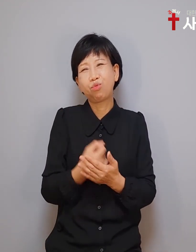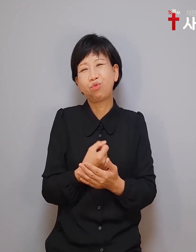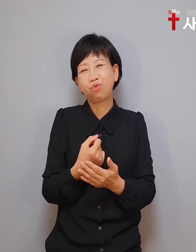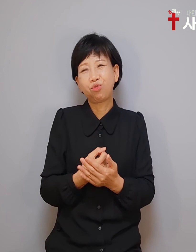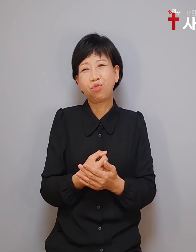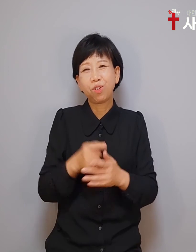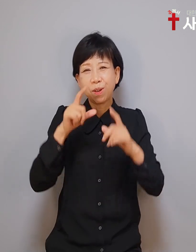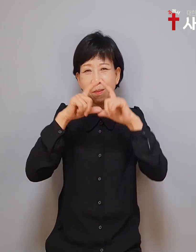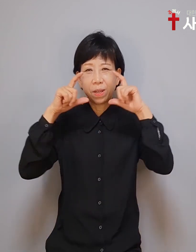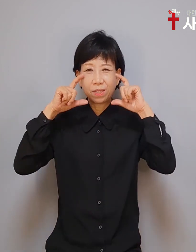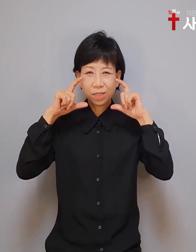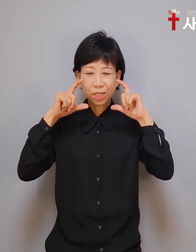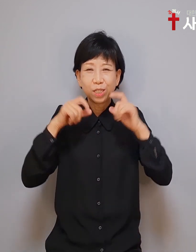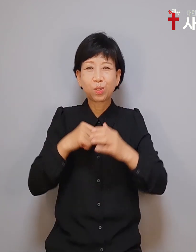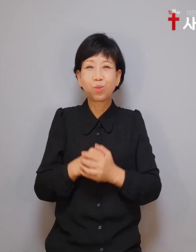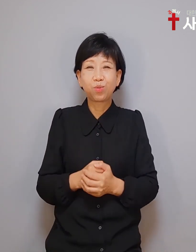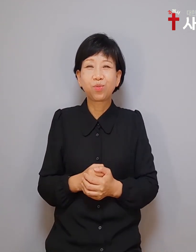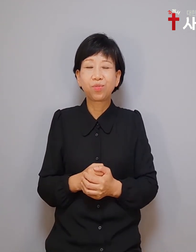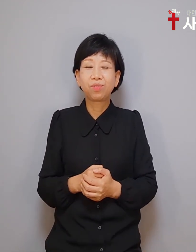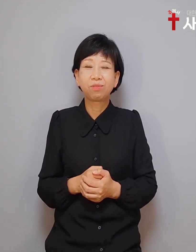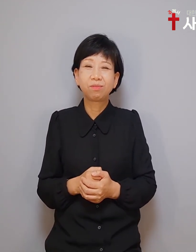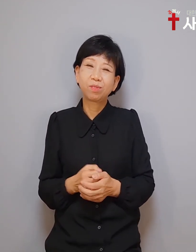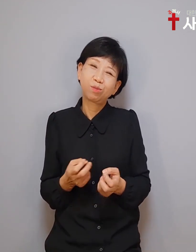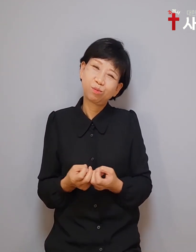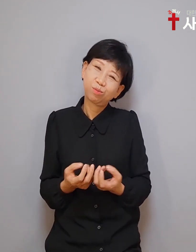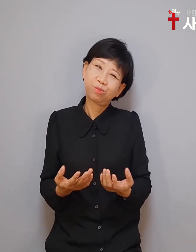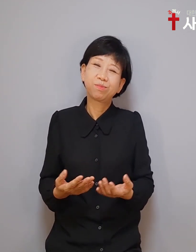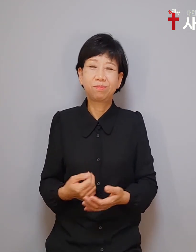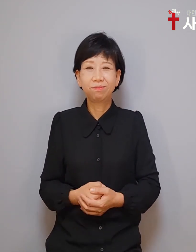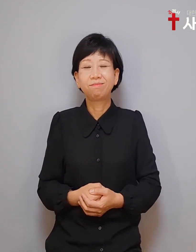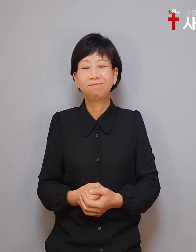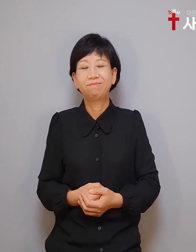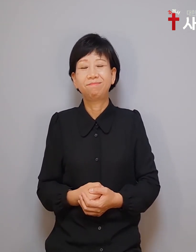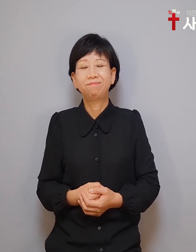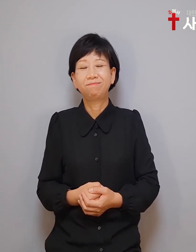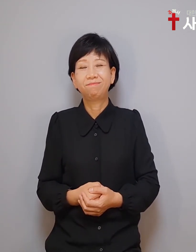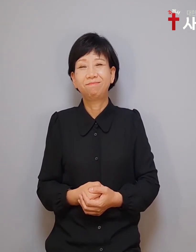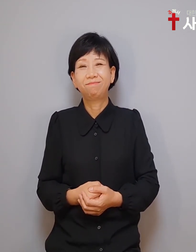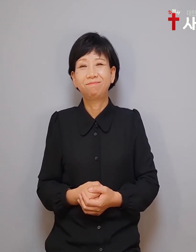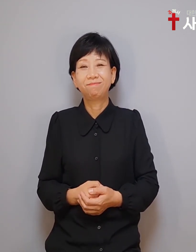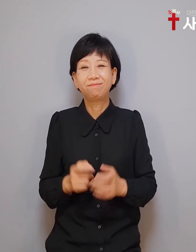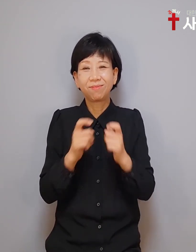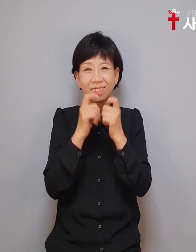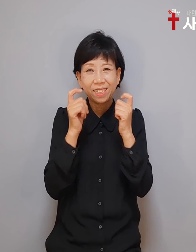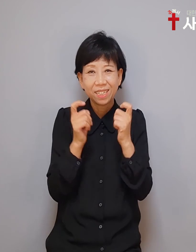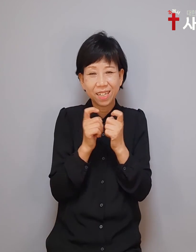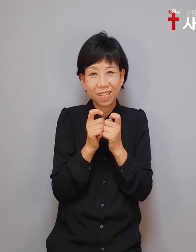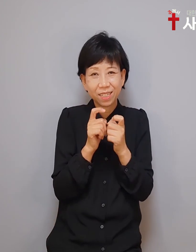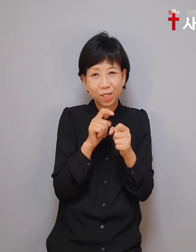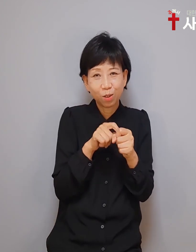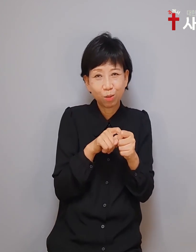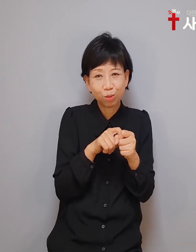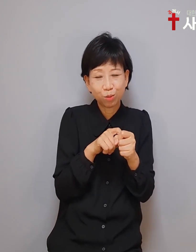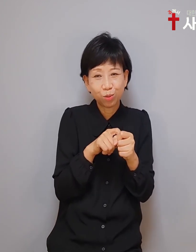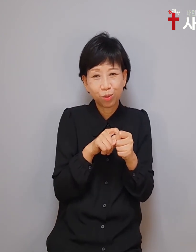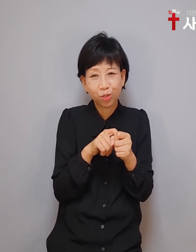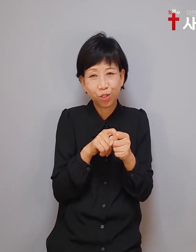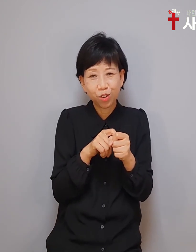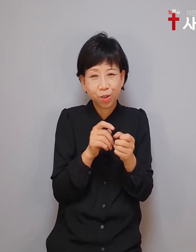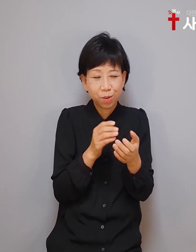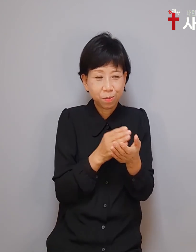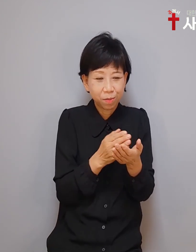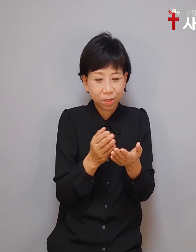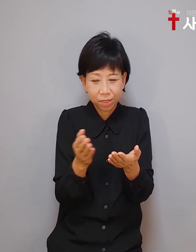좀 벗는 게 조금 그러네요, 그렇죠? 네, 그래서 뭐 개인적으로 이렇게 뭐 다 드리고 원하는 분은